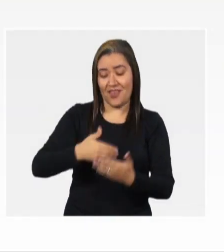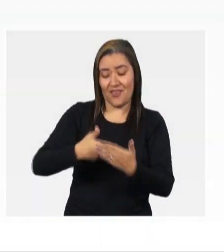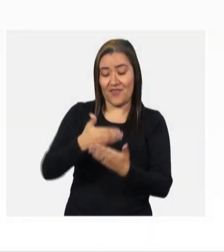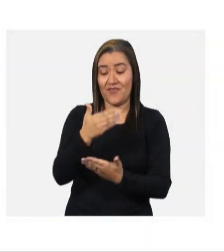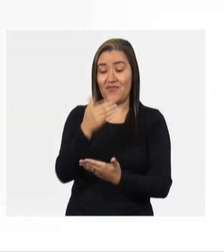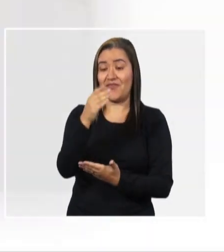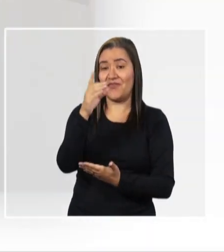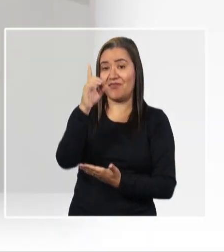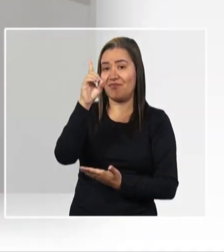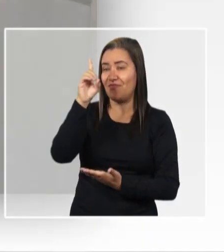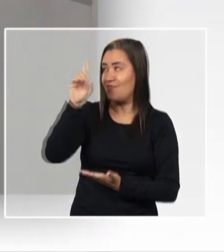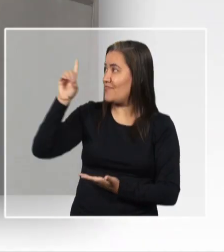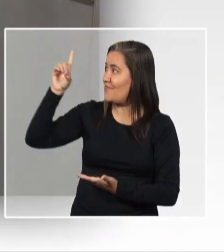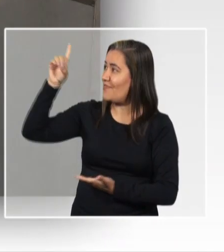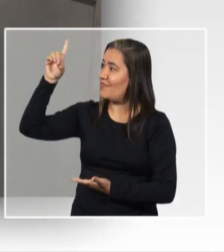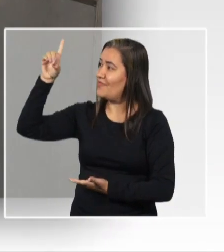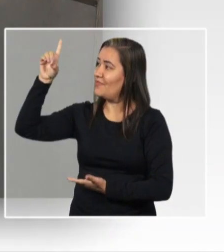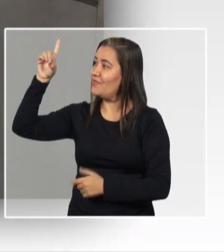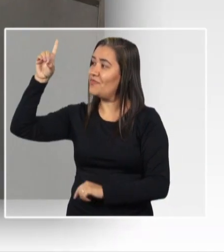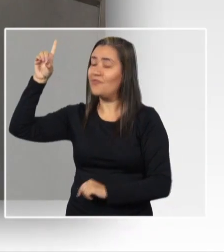jamais aos olhos do